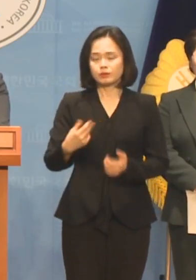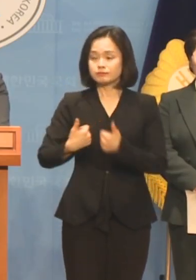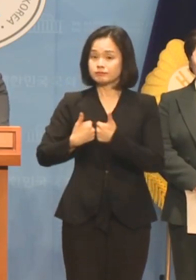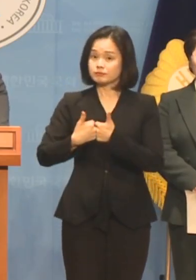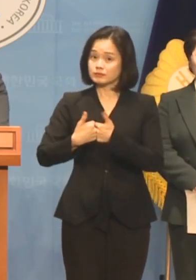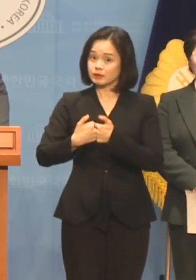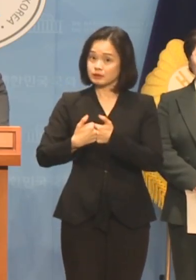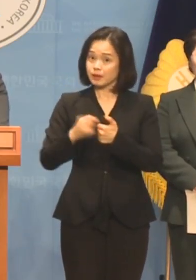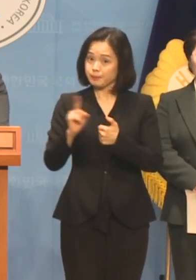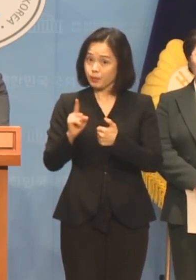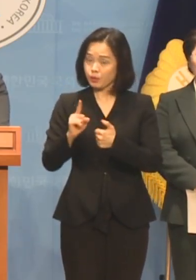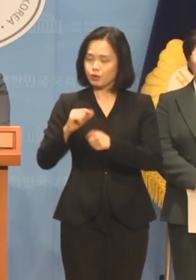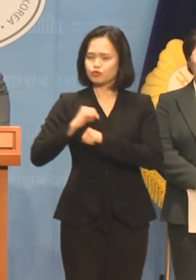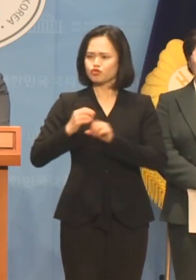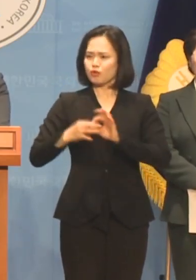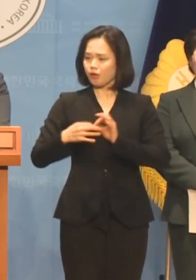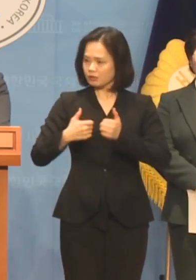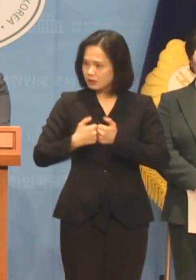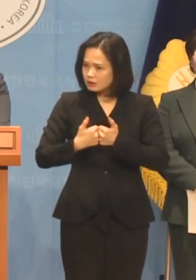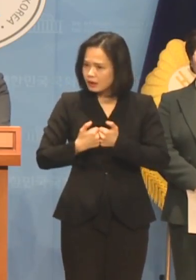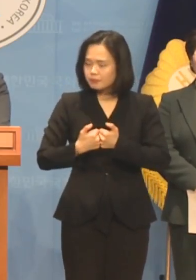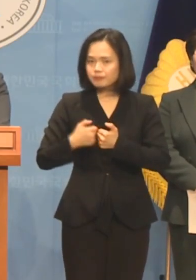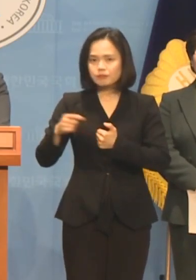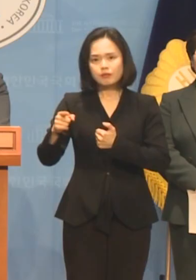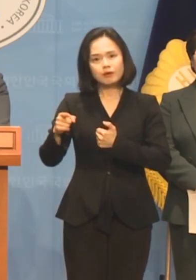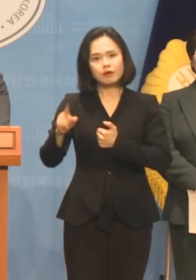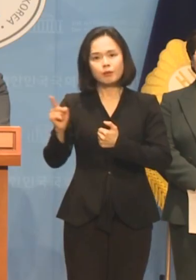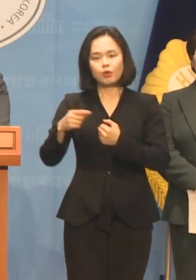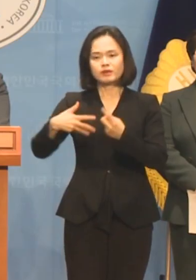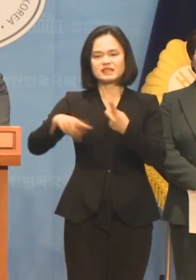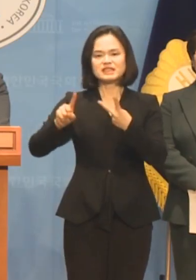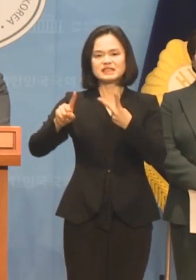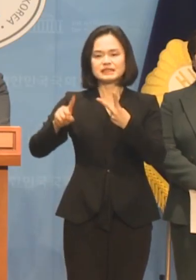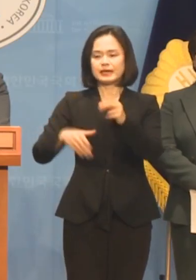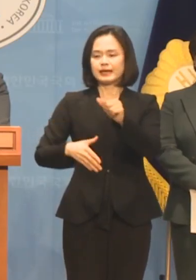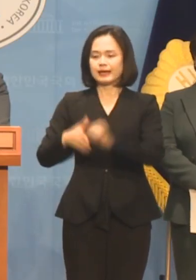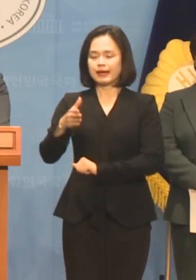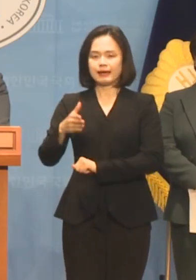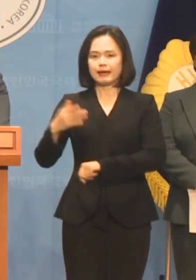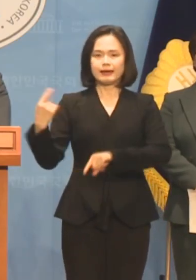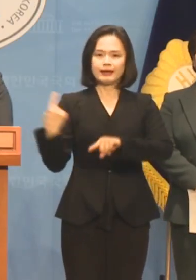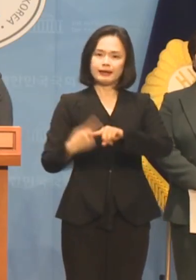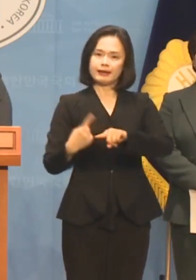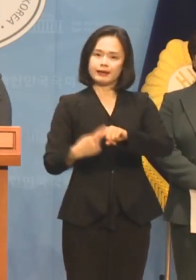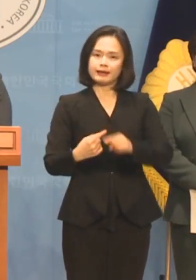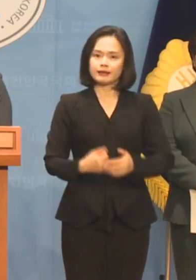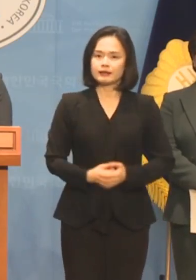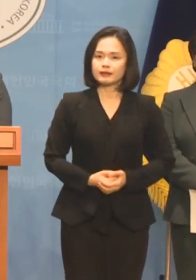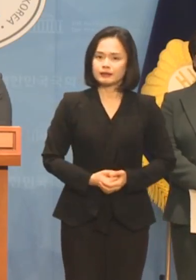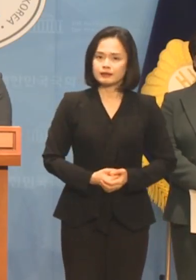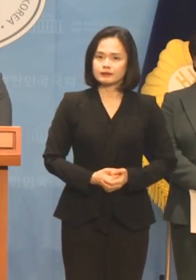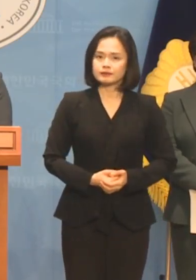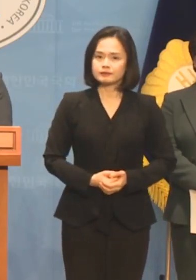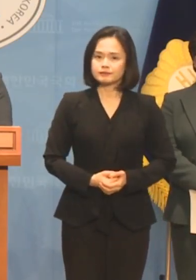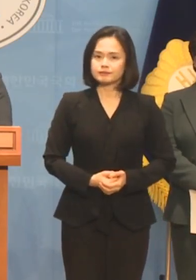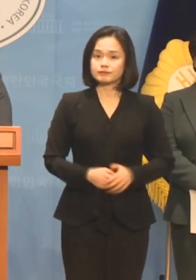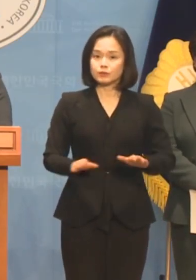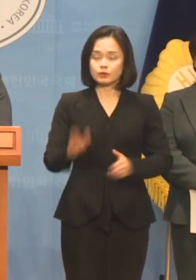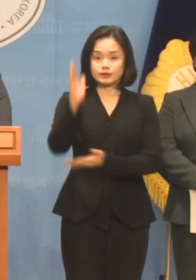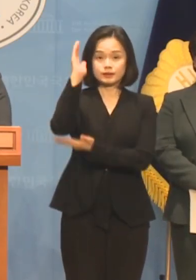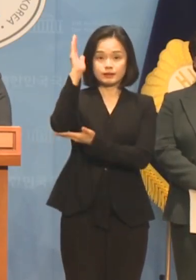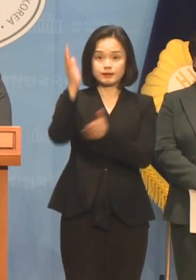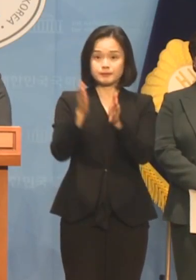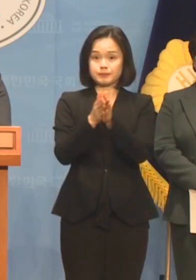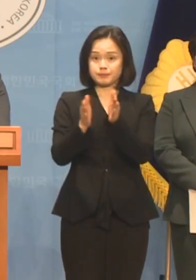정신적 고통을 더 심화시키거나 2차 가해에 해당하는 것입니다. 오늘의 기자회견 이후 전문가